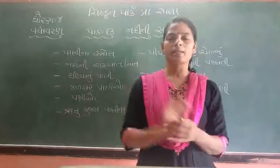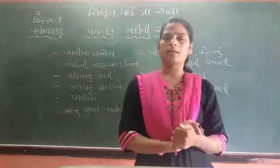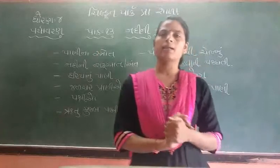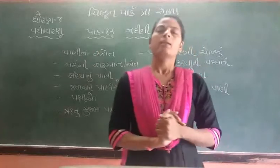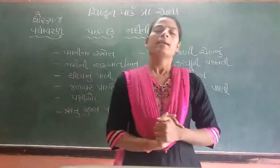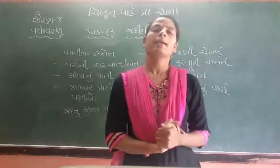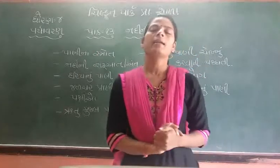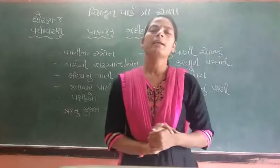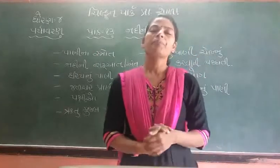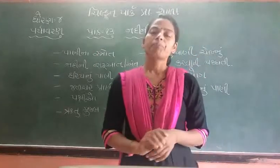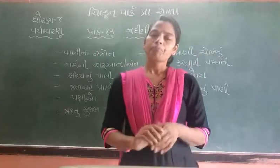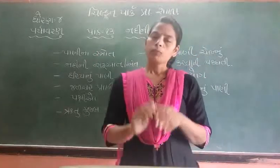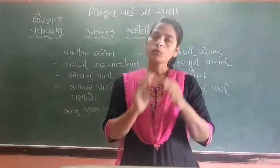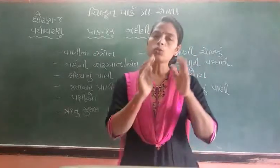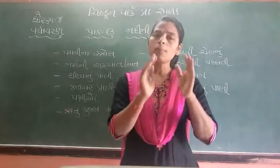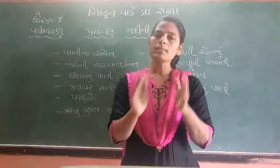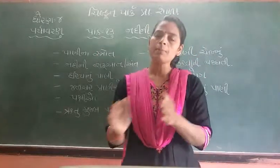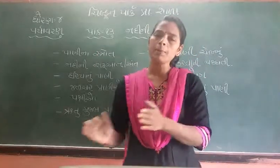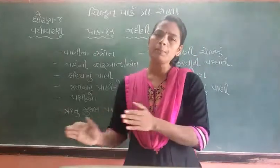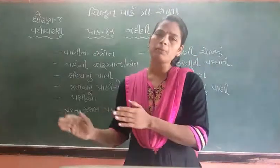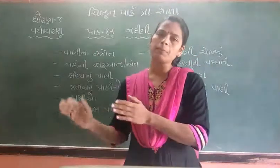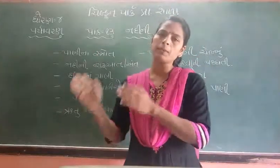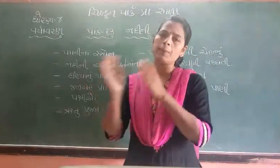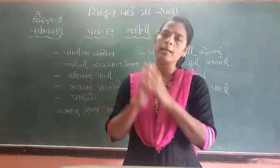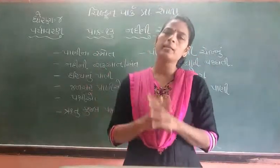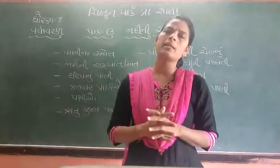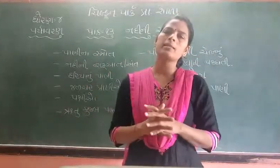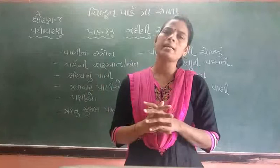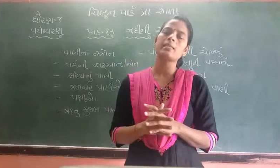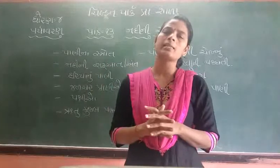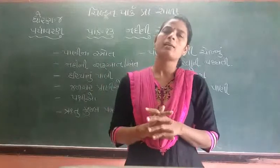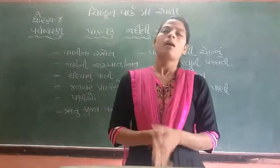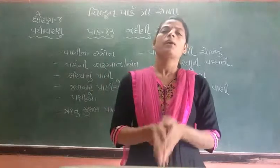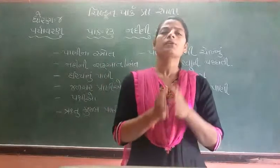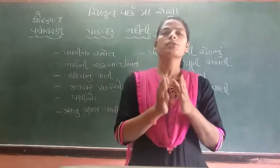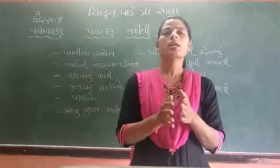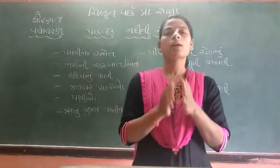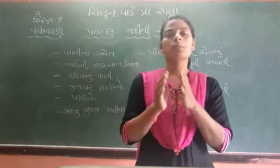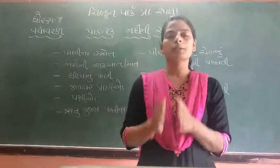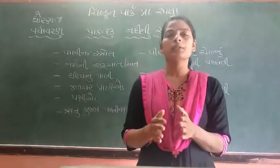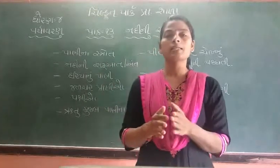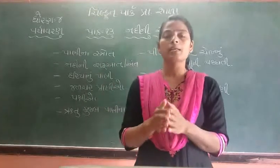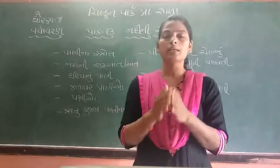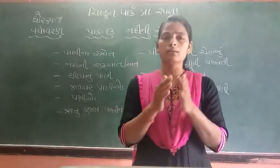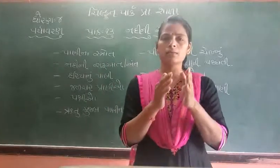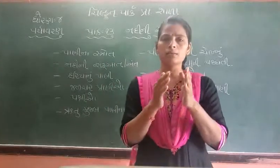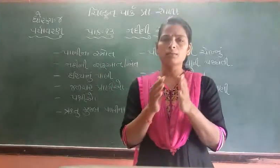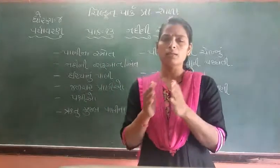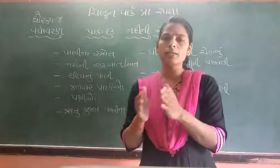नीकळे, एटले चोमासामां पण पर्वतमांथी पाणी नीकळे जाय छे अने शियाळो पतता ज्यारे ठंडीनुं